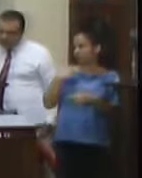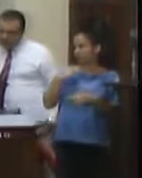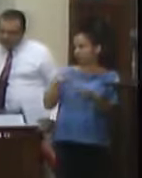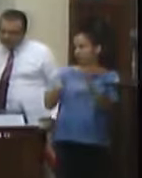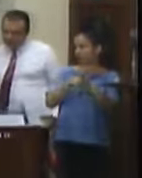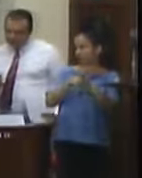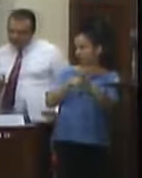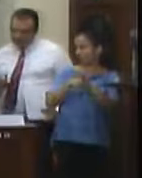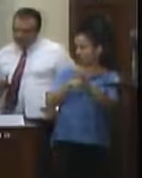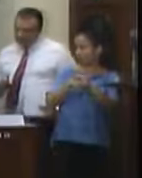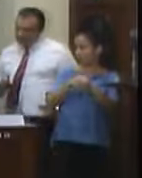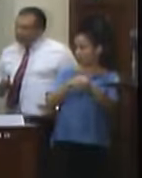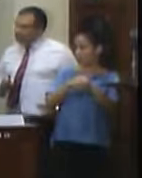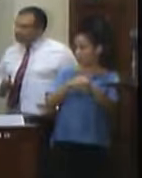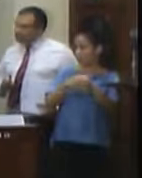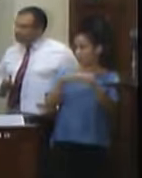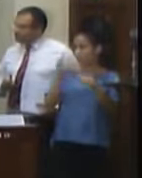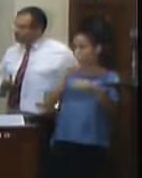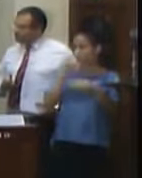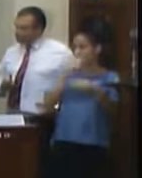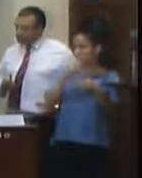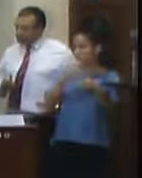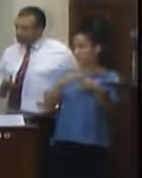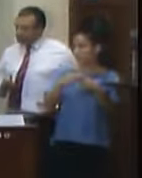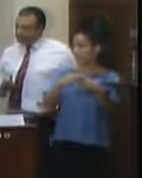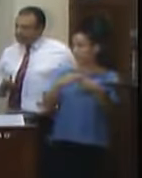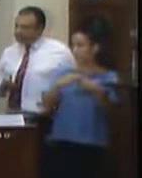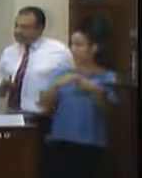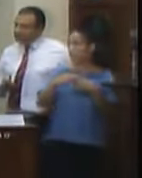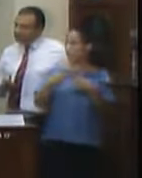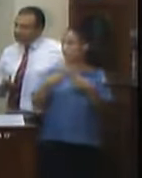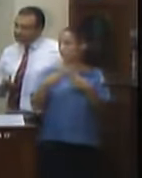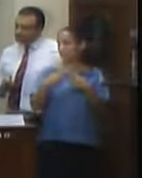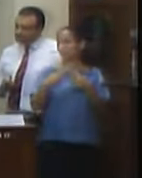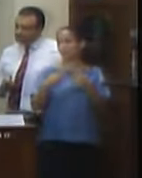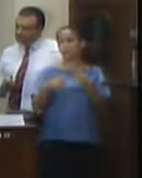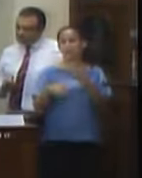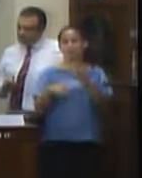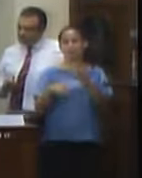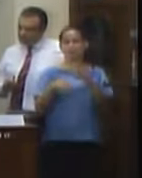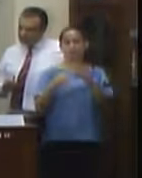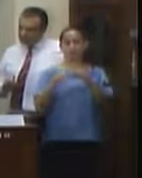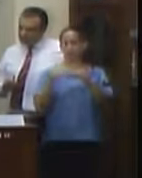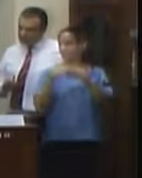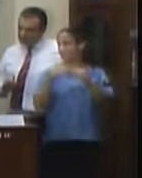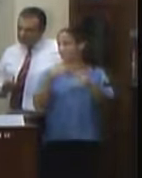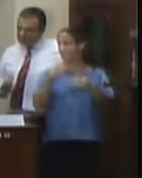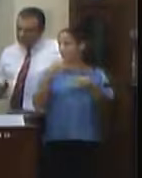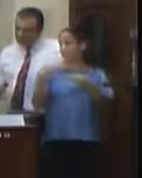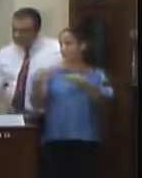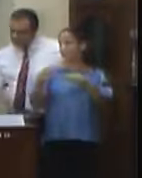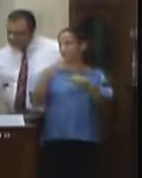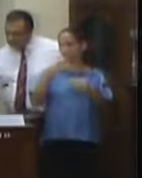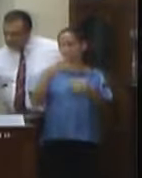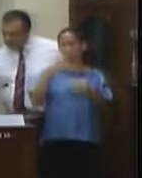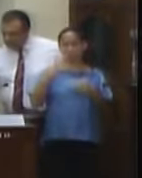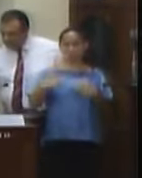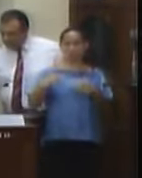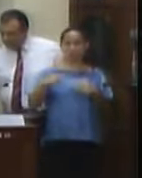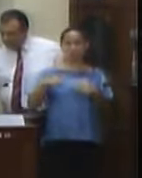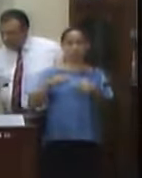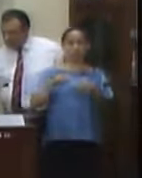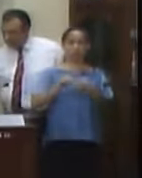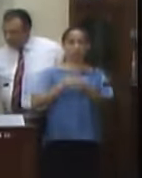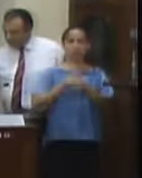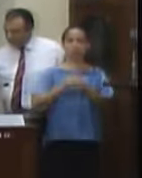lei de forma muito rápida, que foi uma reivindicação de vários setores da nossa sociedade